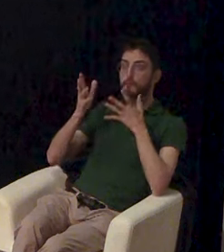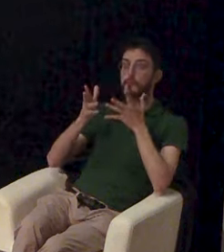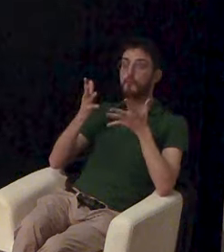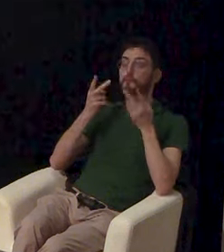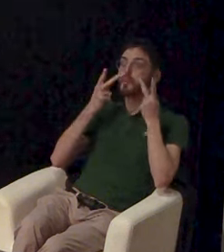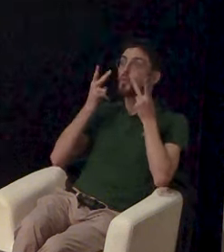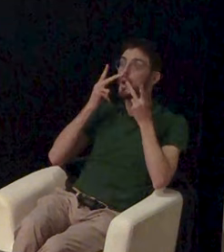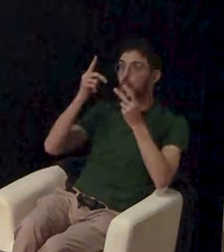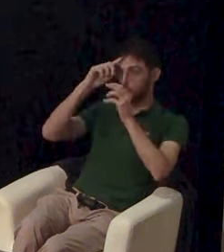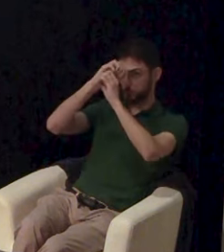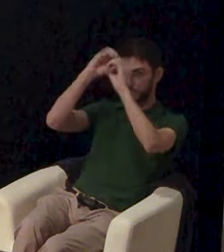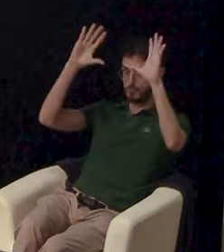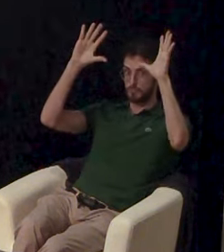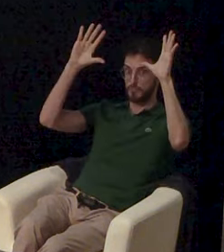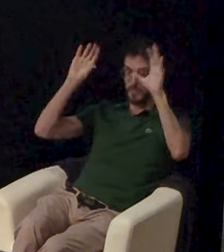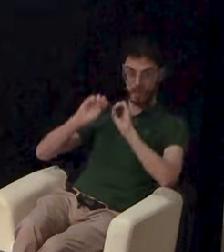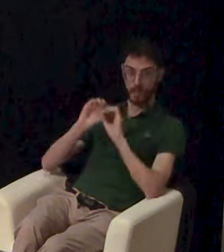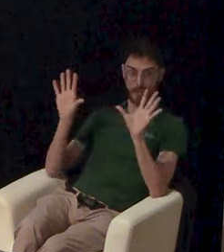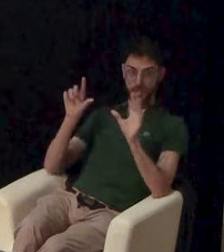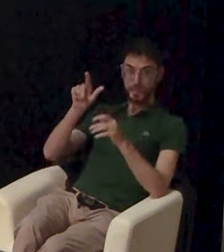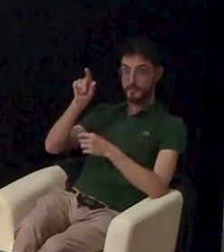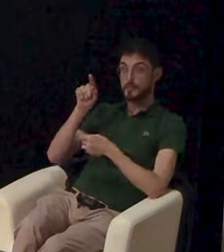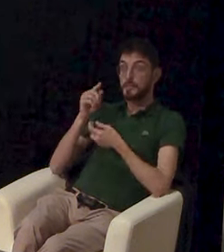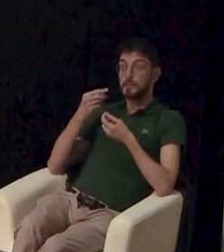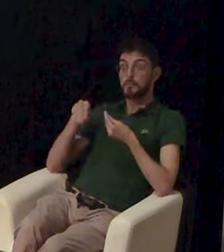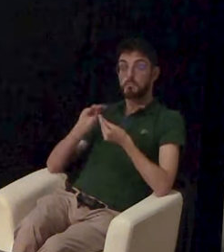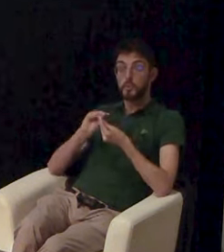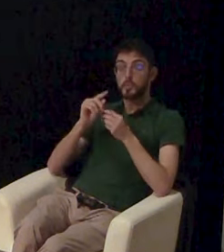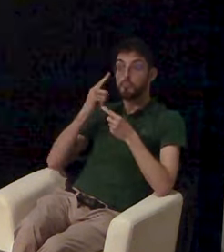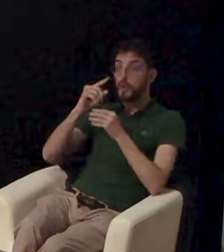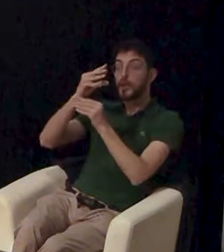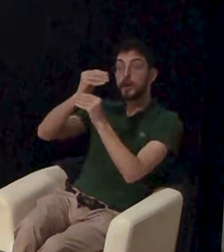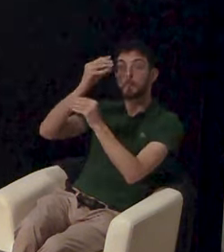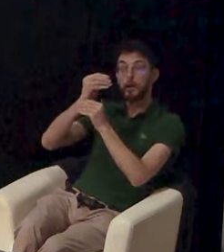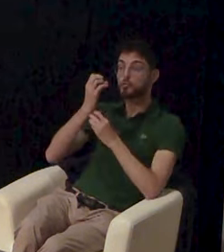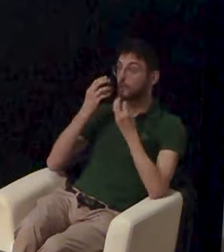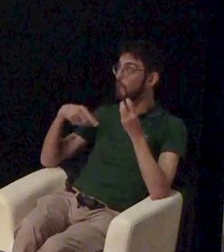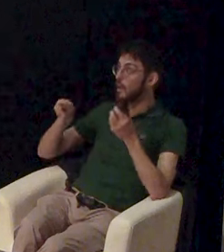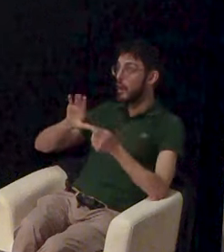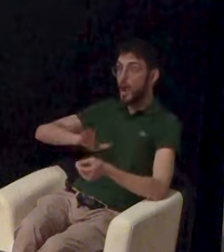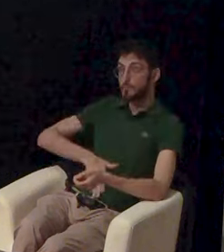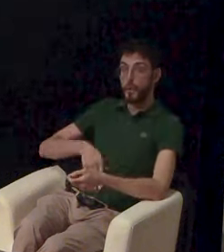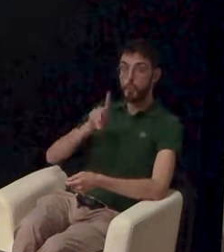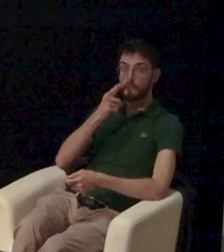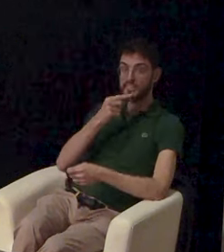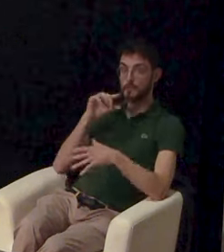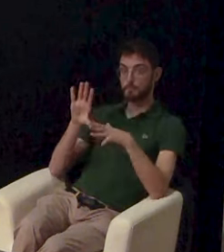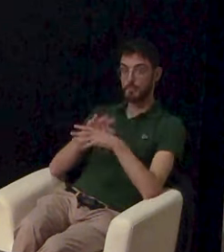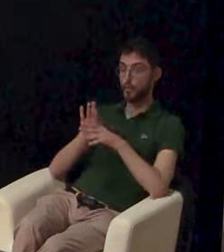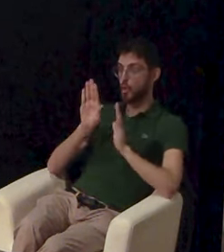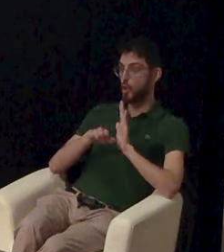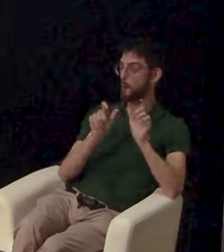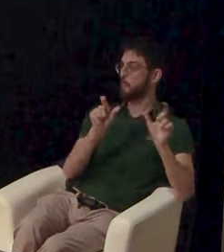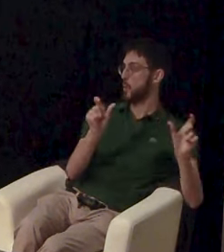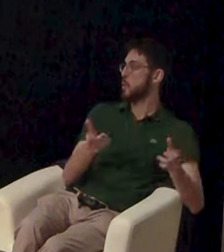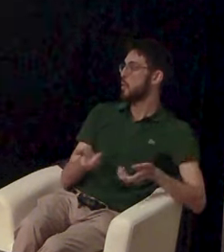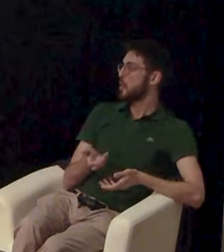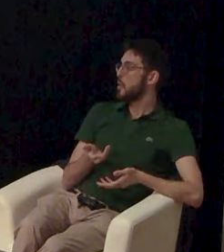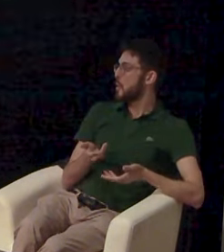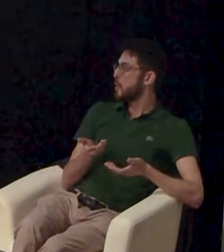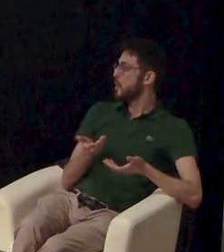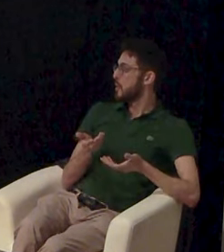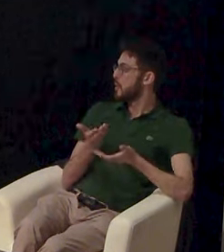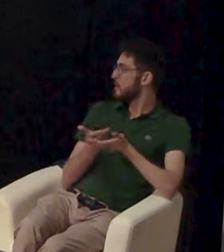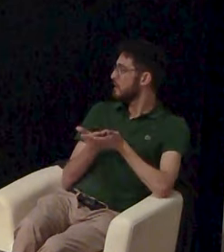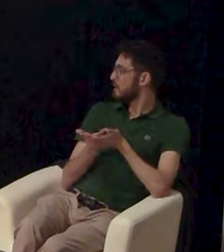vraiment quelque chose d'hyper bénéfique, puisque la langue des signes est une langue visuelle, et ces supports visuels nous permettent d'accueillir le